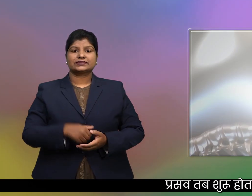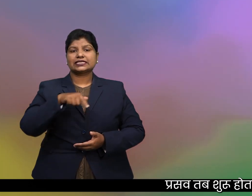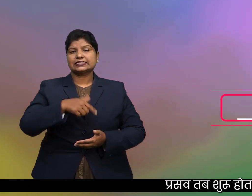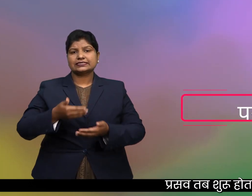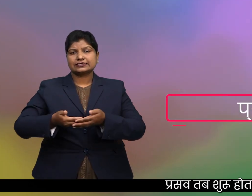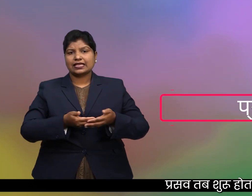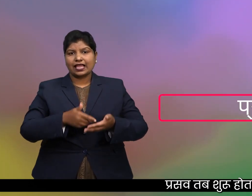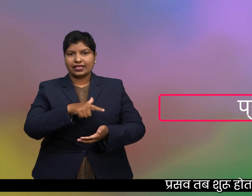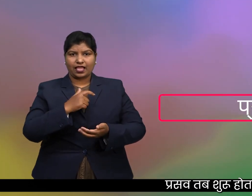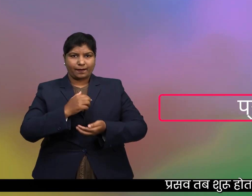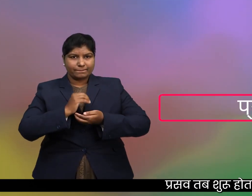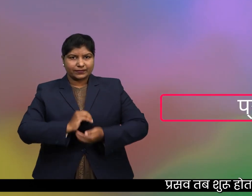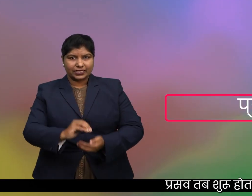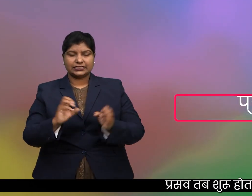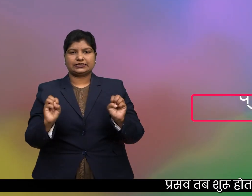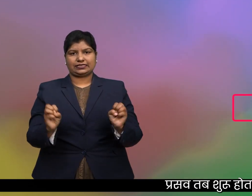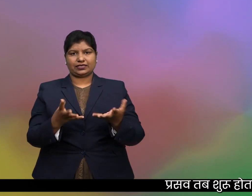प्रसव तब शुरू होता है